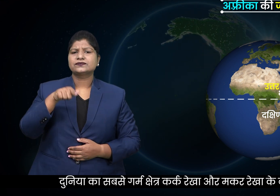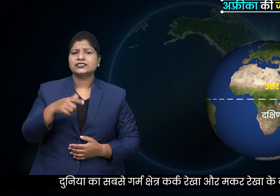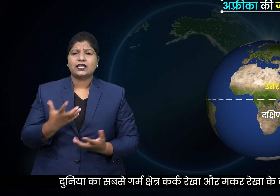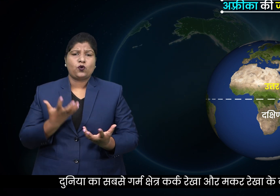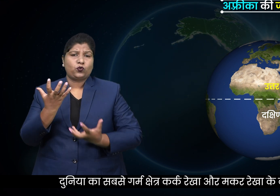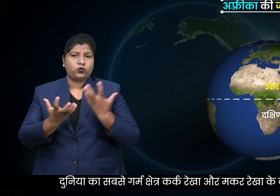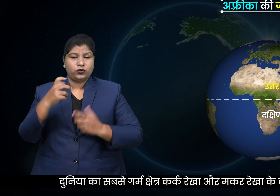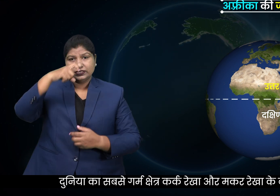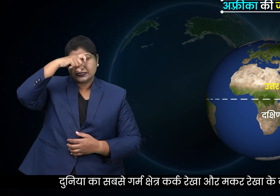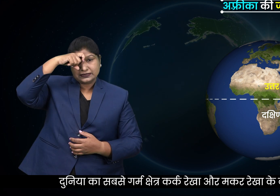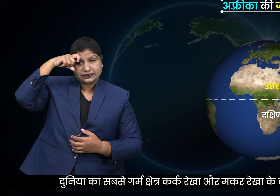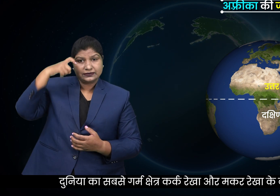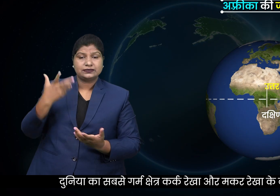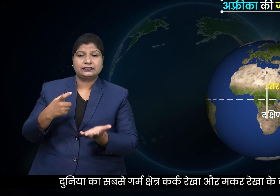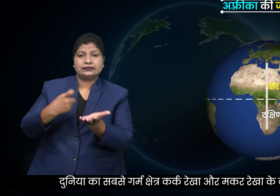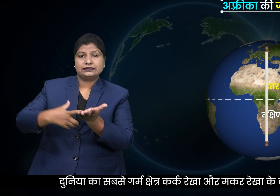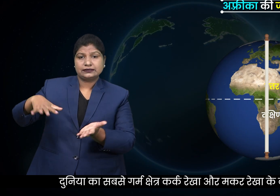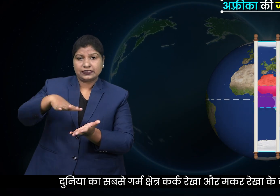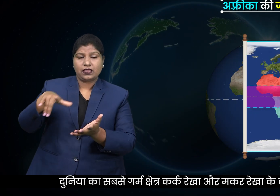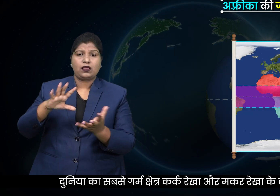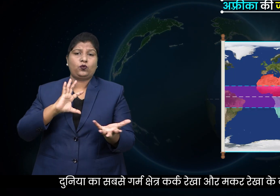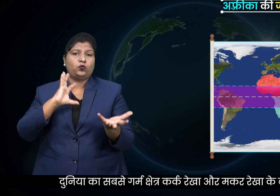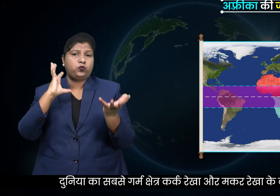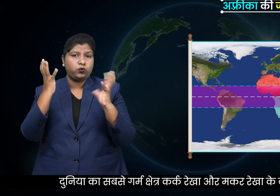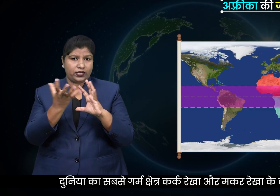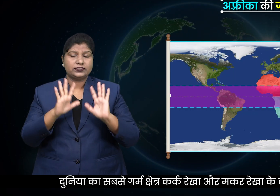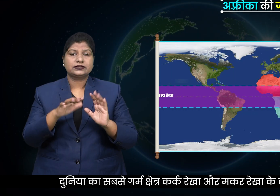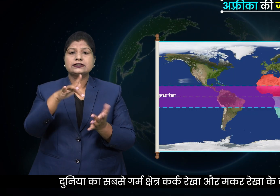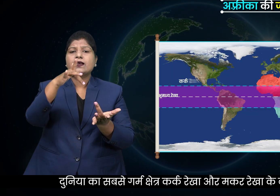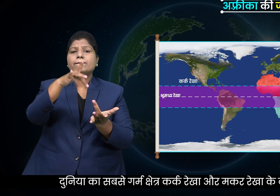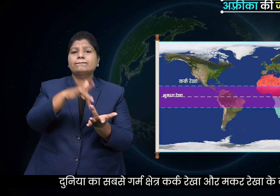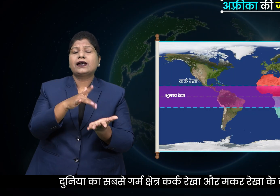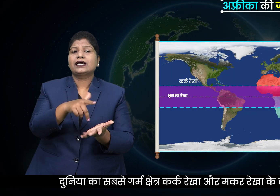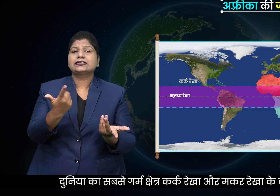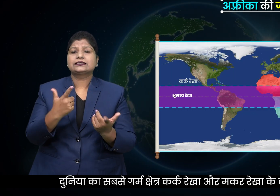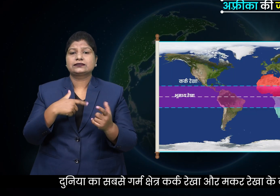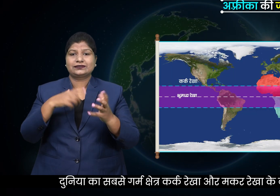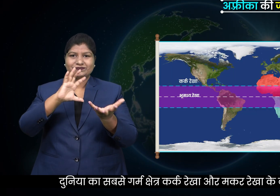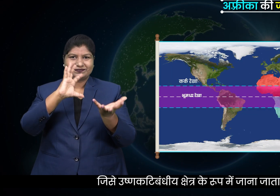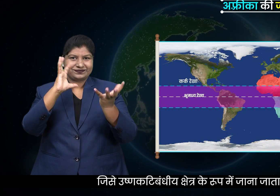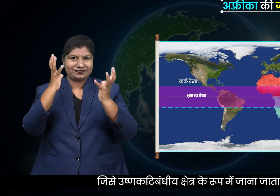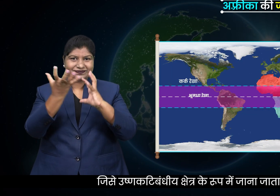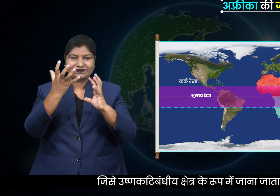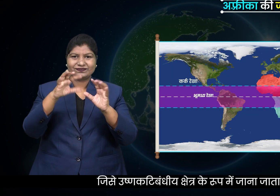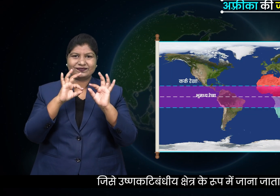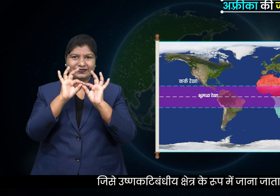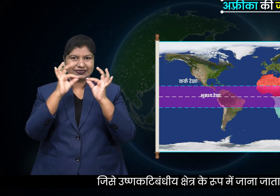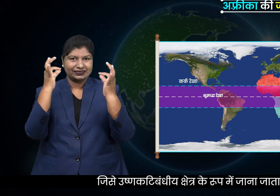दुनिया का सबसे गर्म क्षेत्र कर्क रेखा और मकर रेखा के बीच स्थित है,